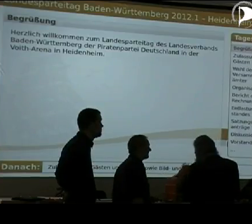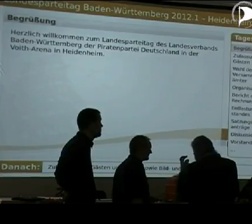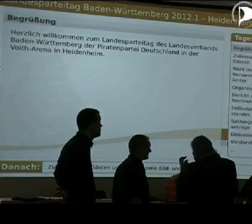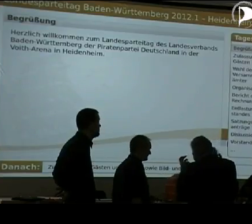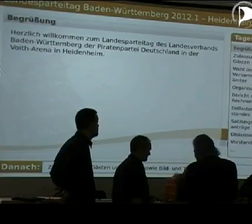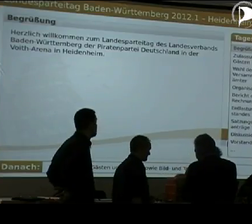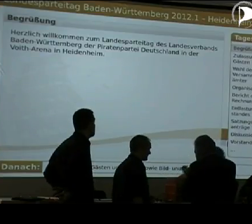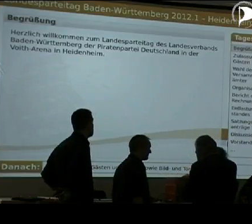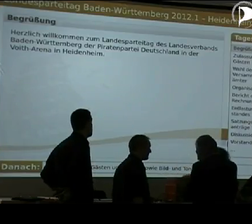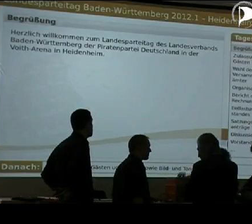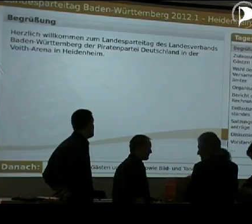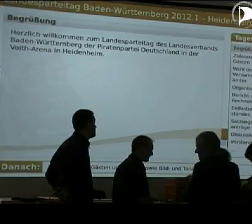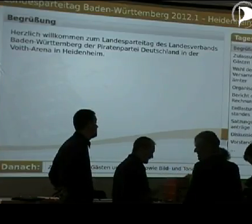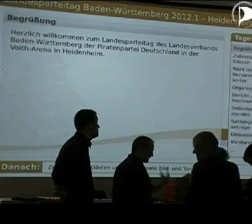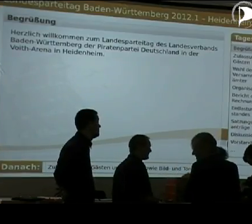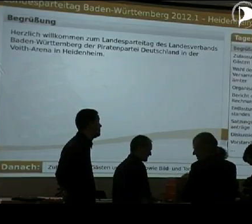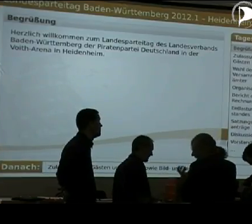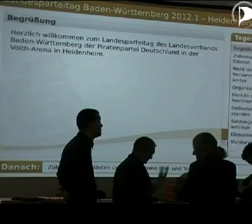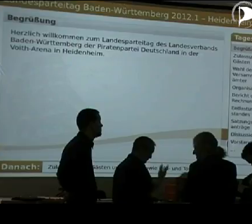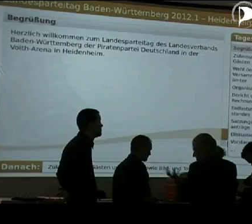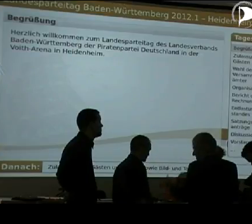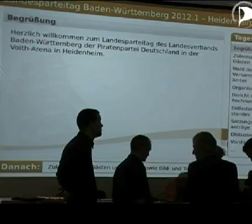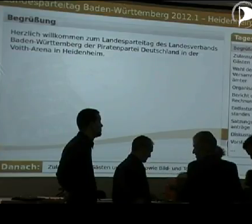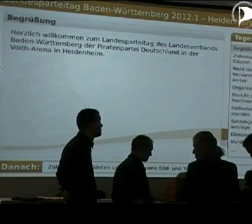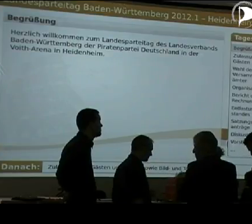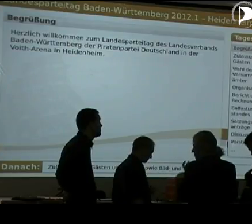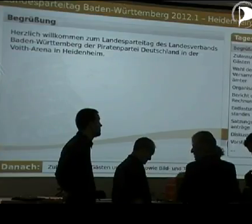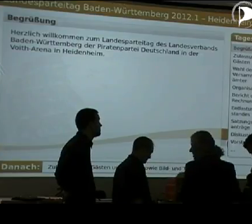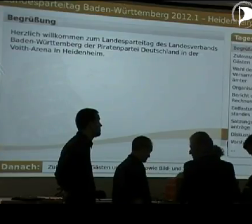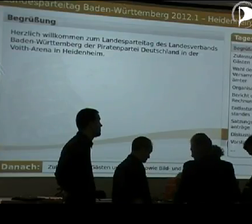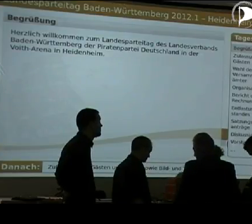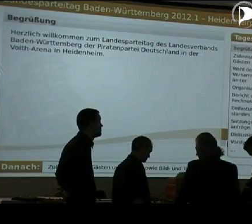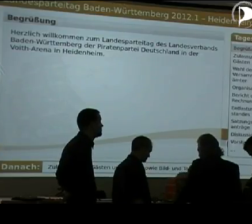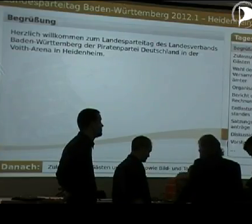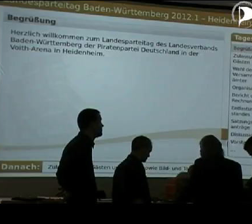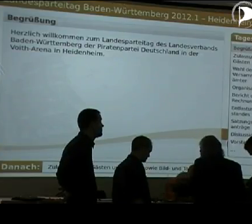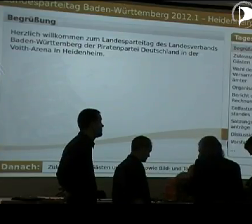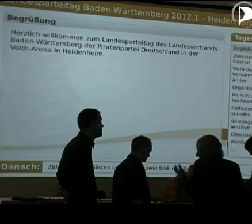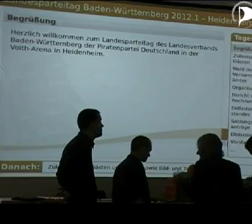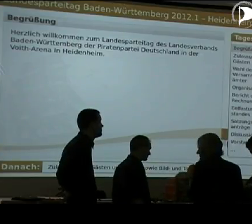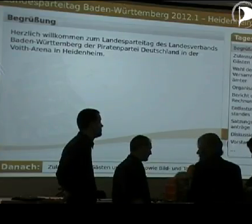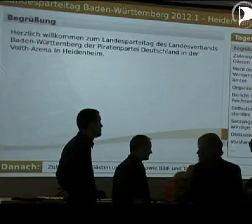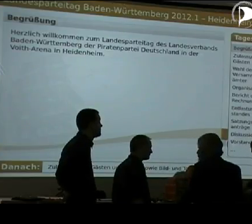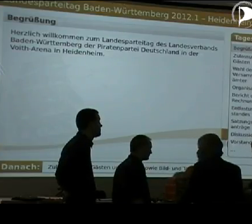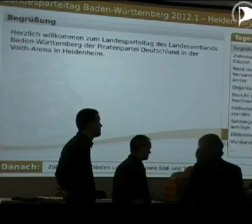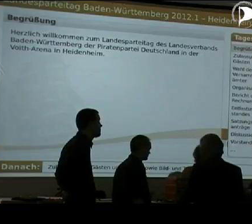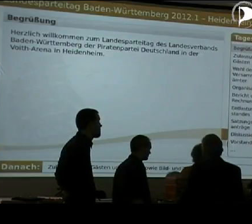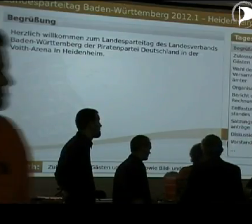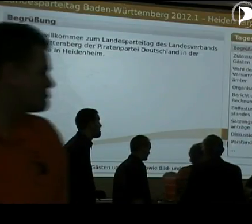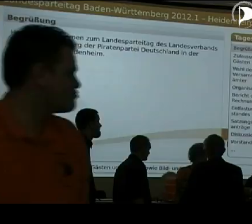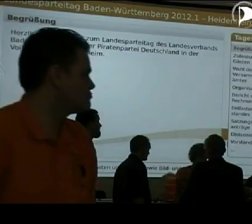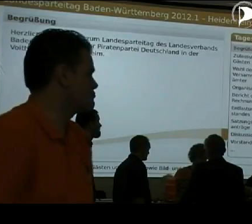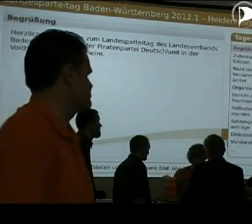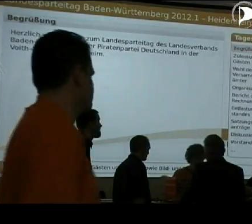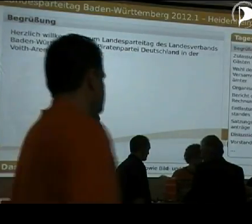ja ich habe mal kurz einfach für uns hier muss mitunter auch schon so lange man